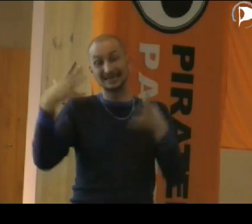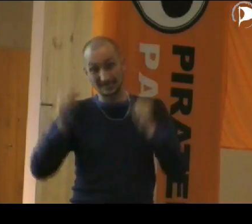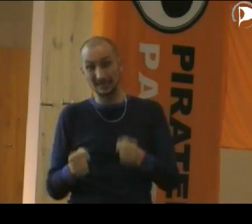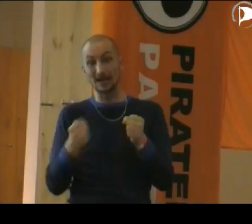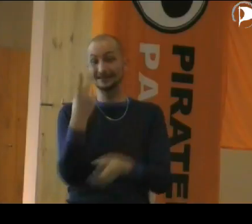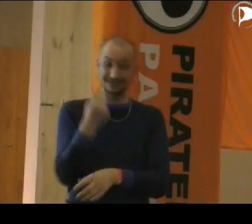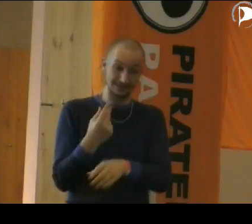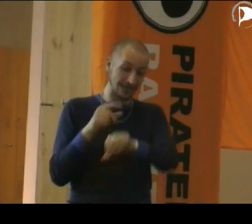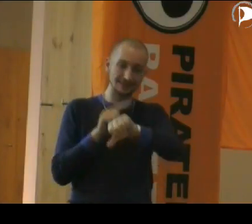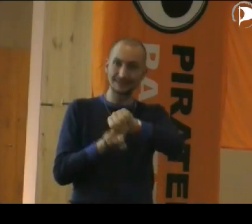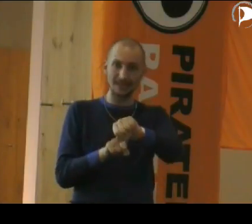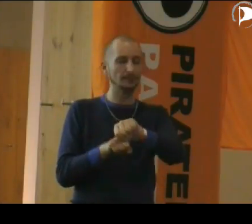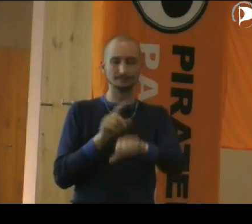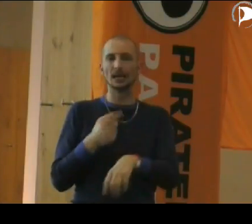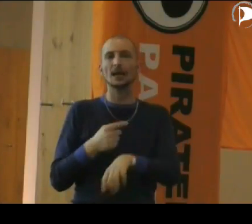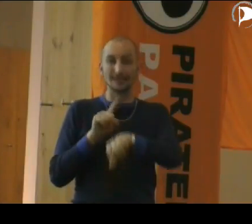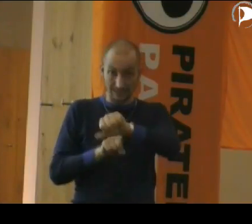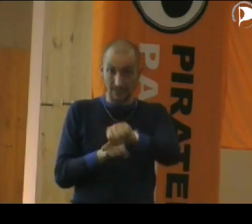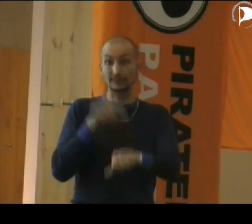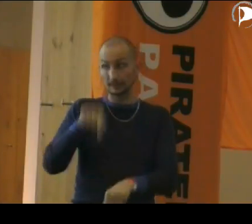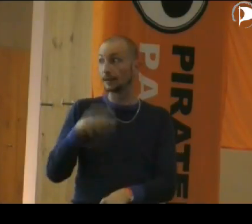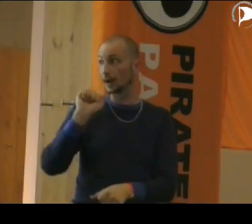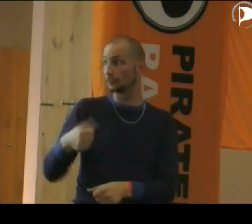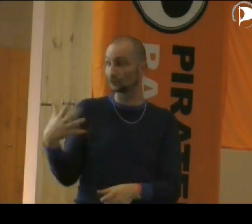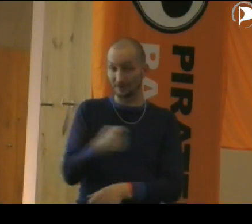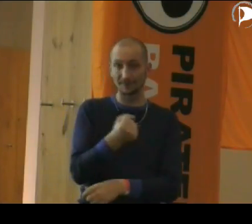könnt ja